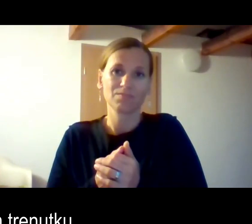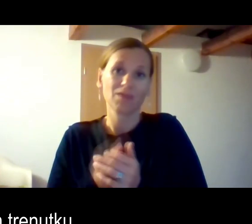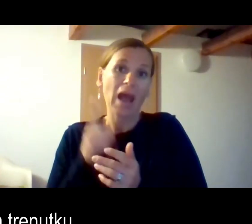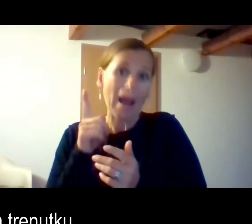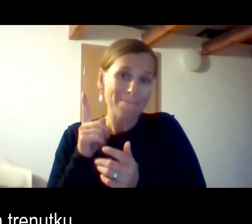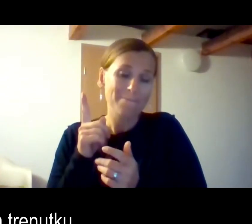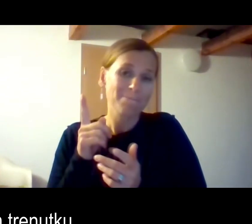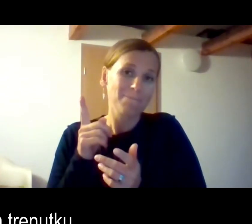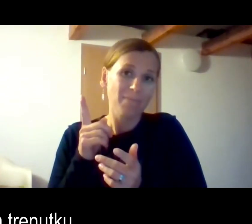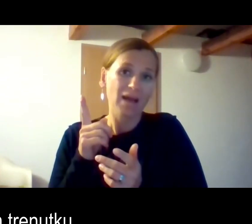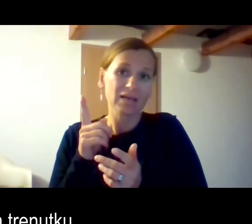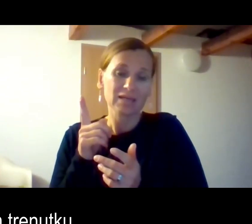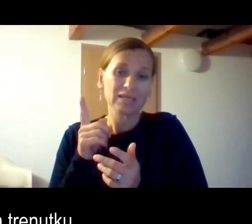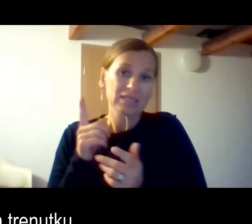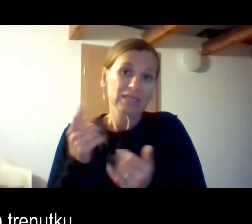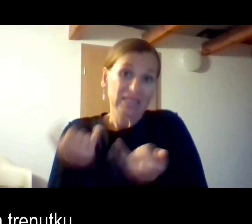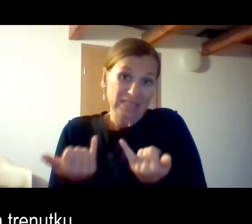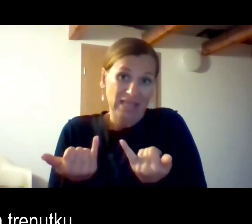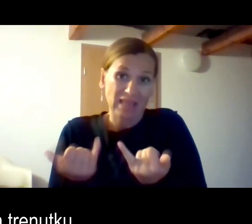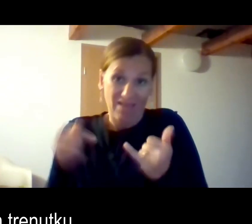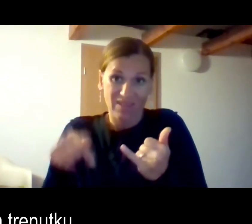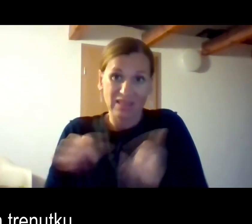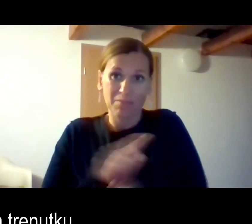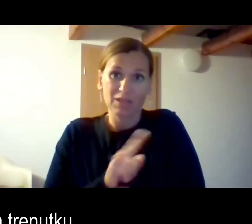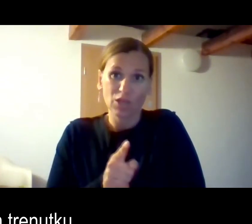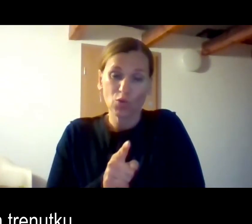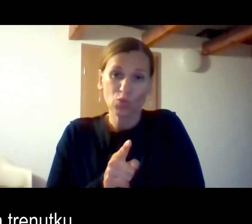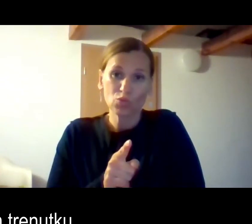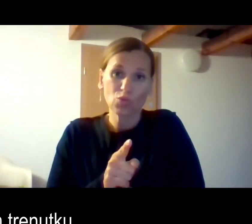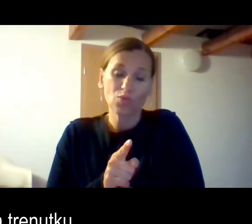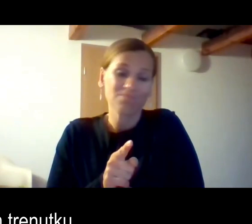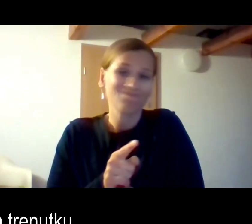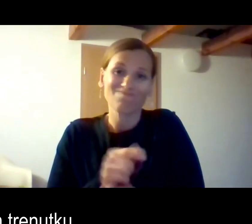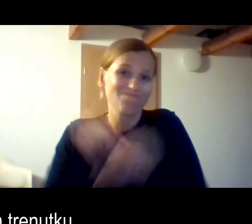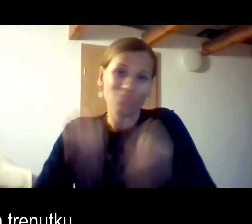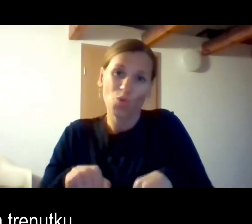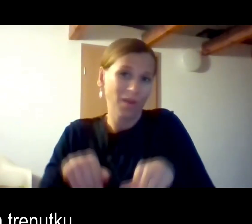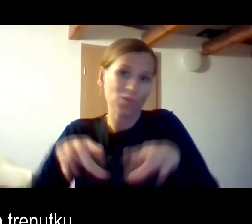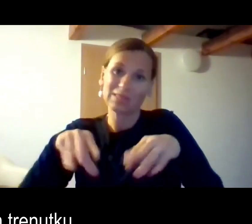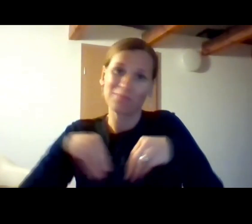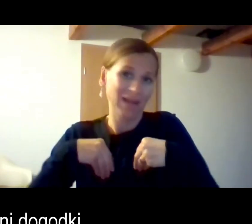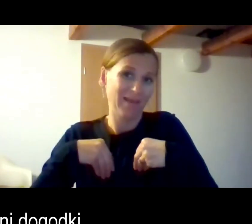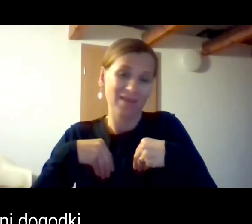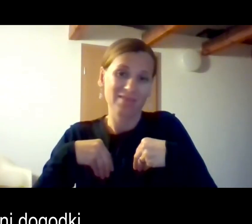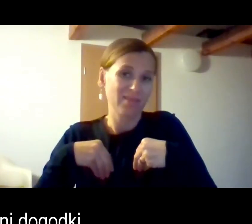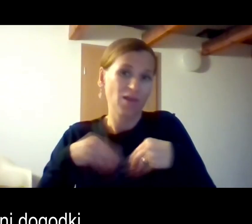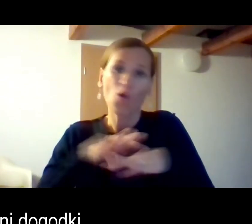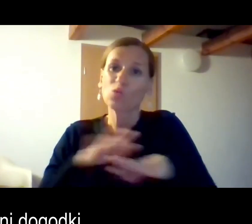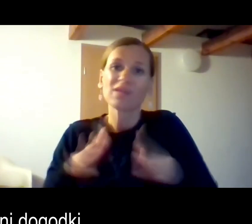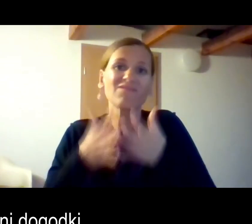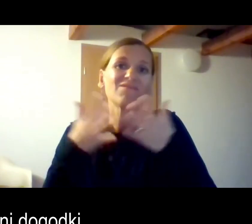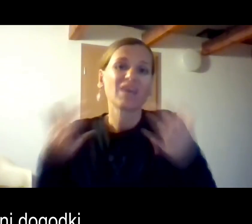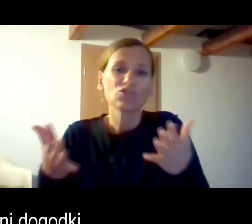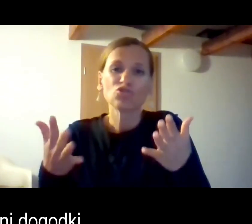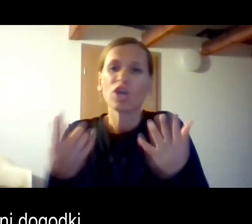ampak v tem trenutku se lahko razume, da vsi večji dogodki z